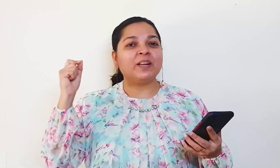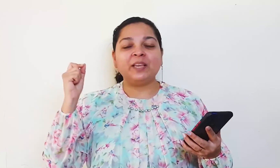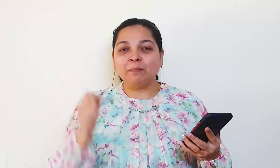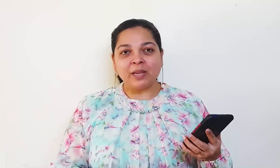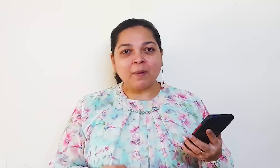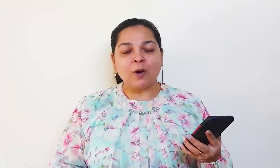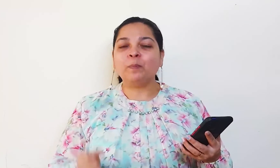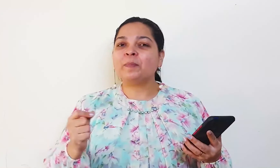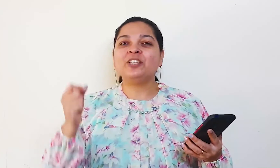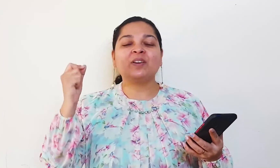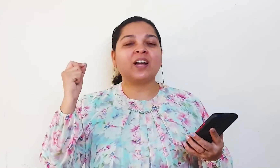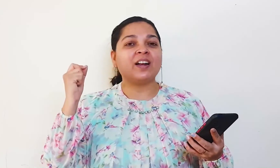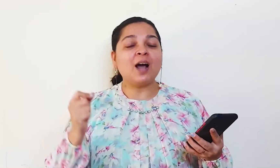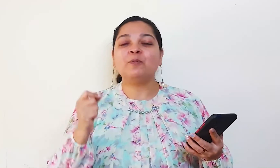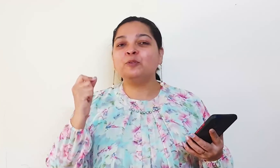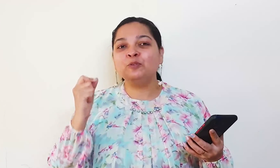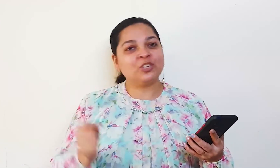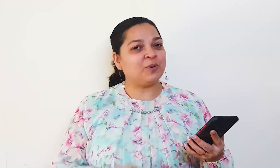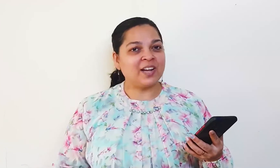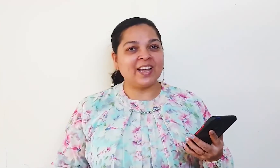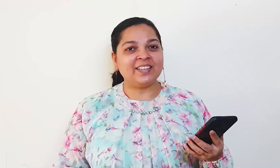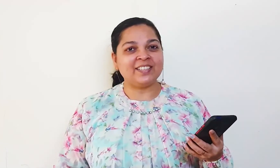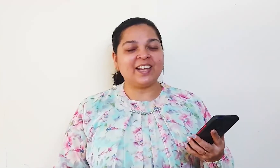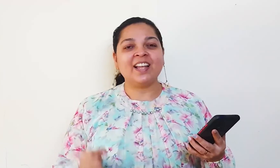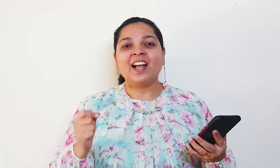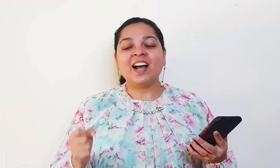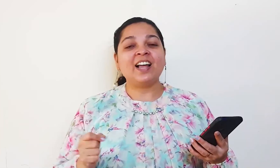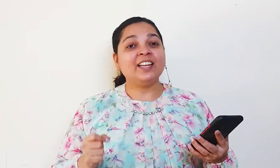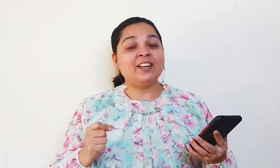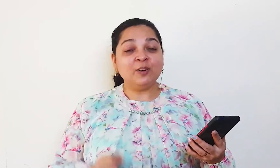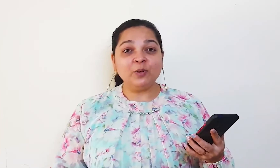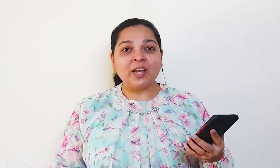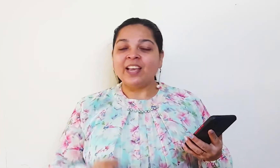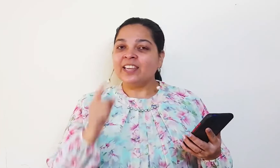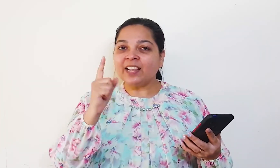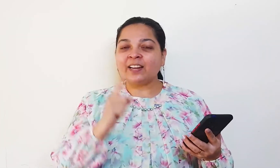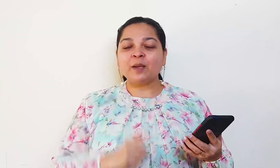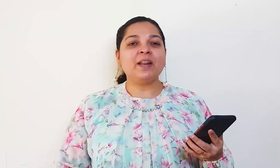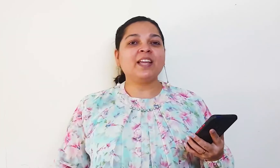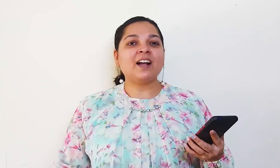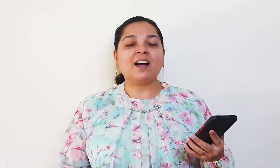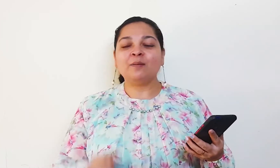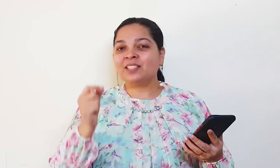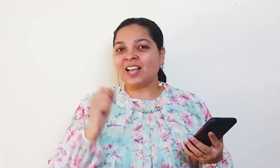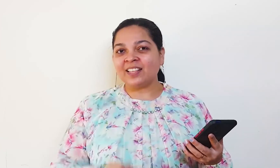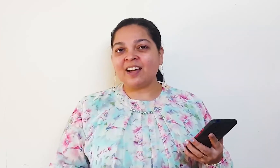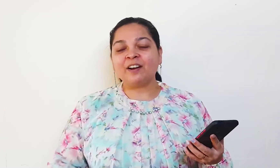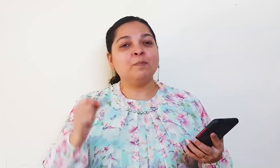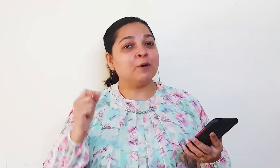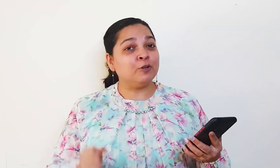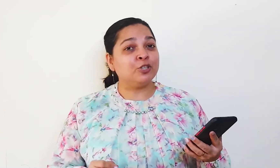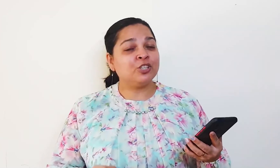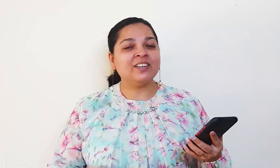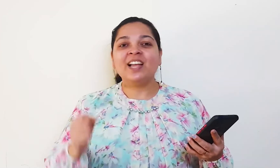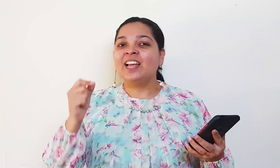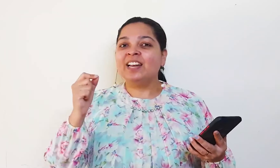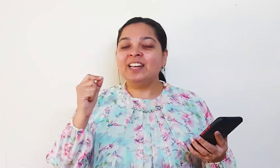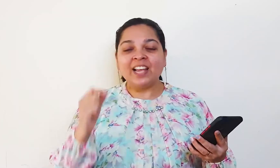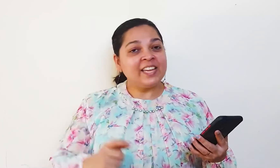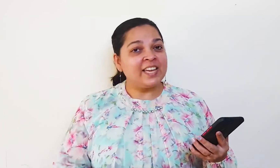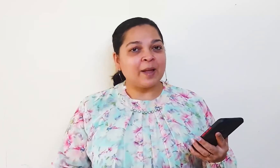काम गर्न बनिएका हौ भन्नुहोस् त म महान काम गर्नेछु गरिरहेको छु परमेश्वरको